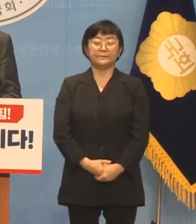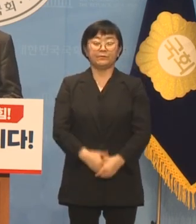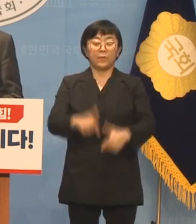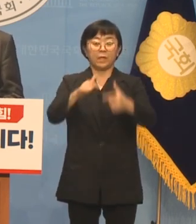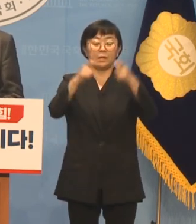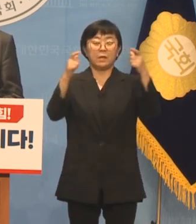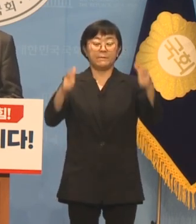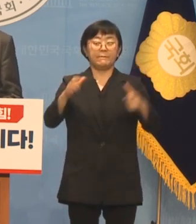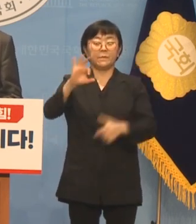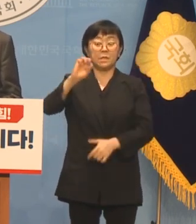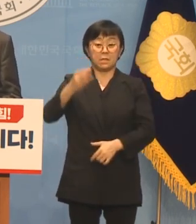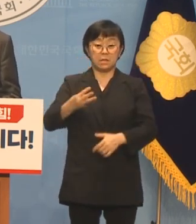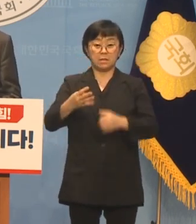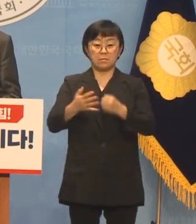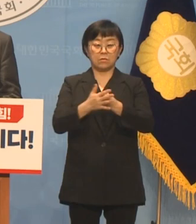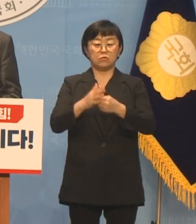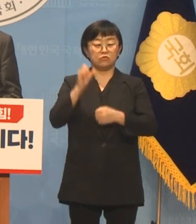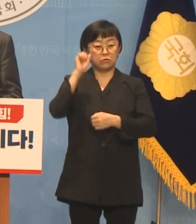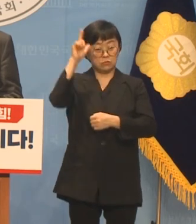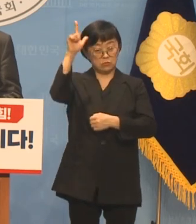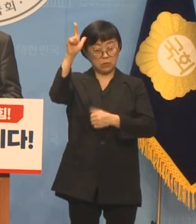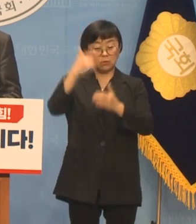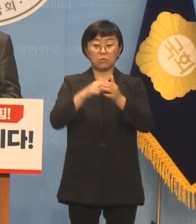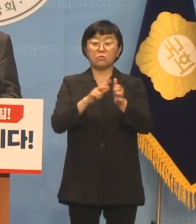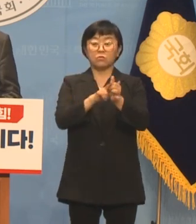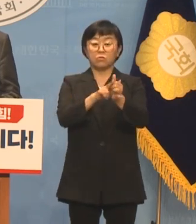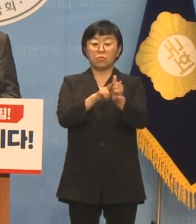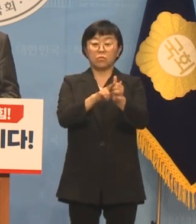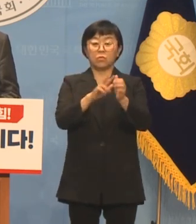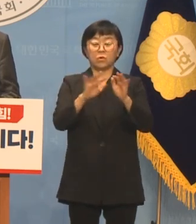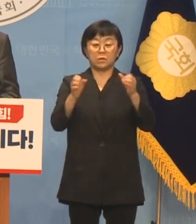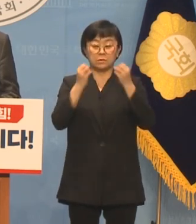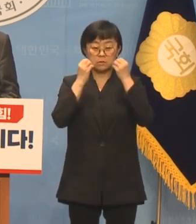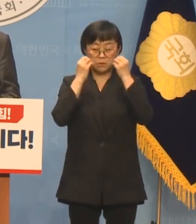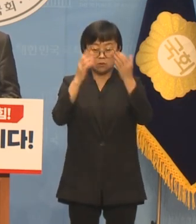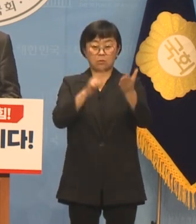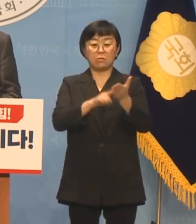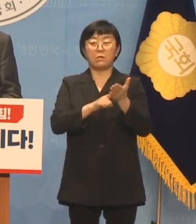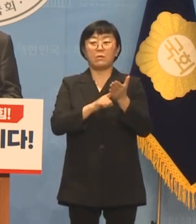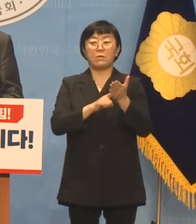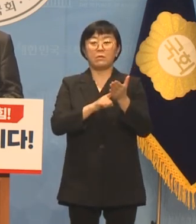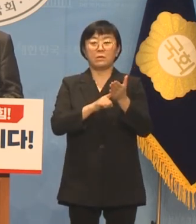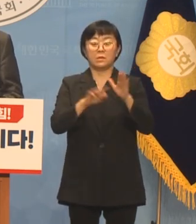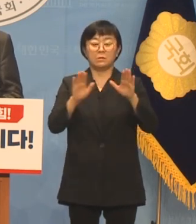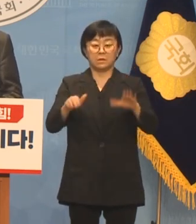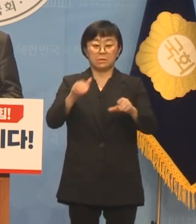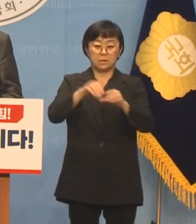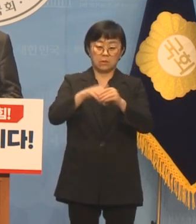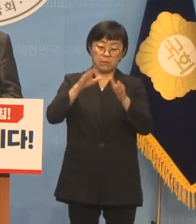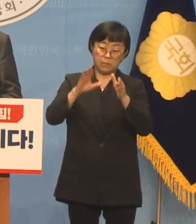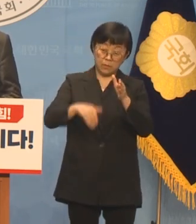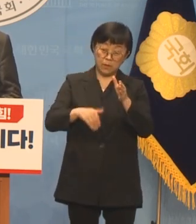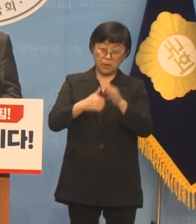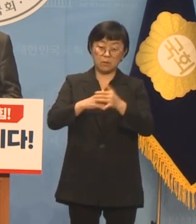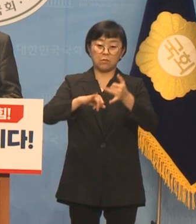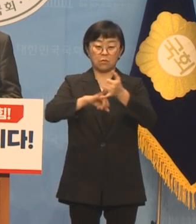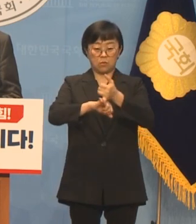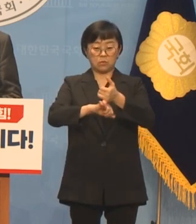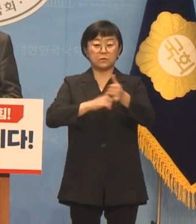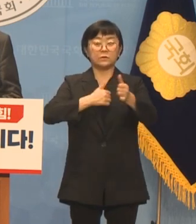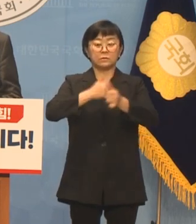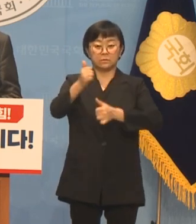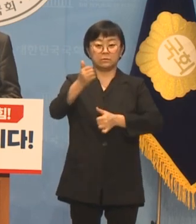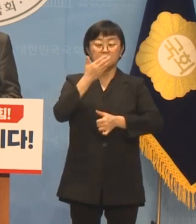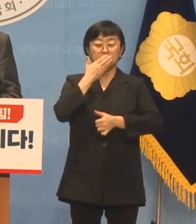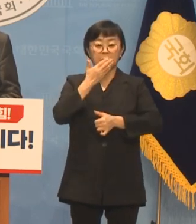강남 을 지역에서도 훌륭한 후보가 새로 나오셔서 이번 총선에서 반드시